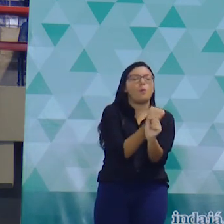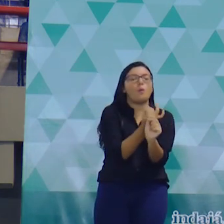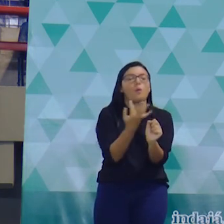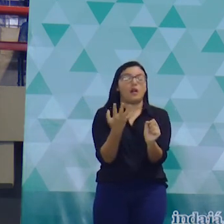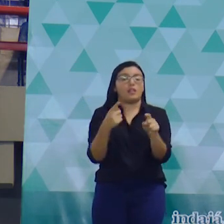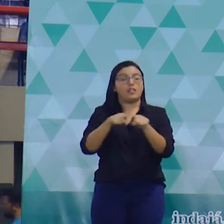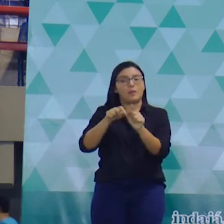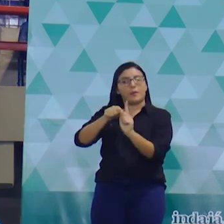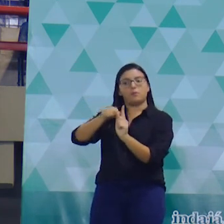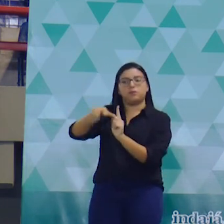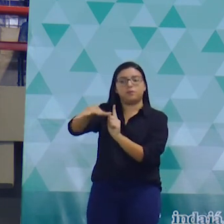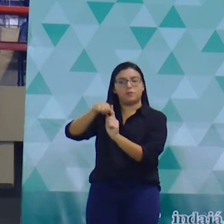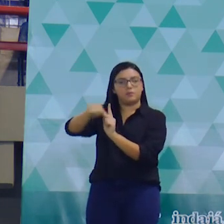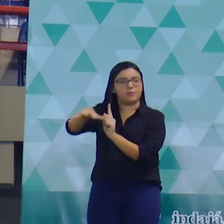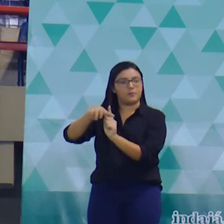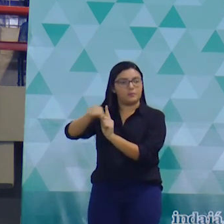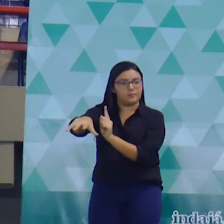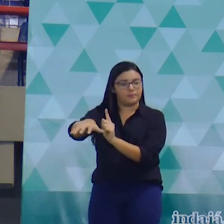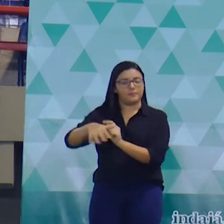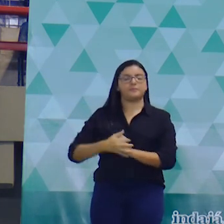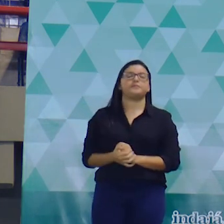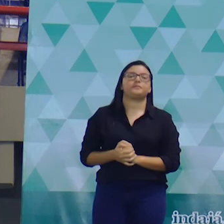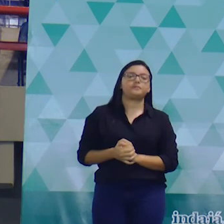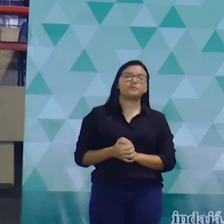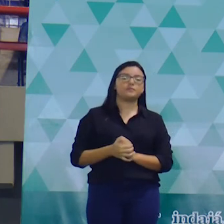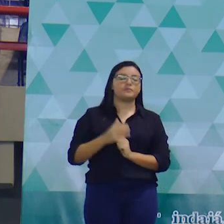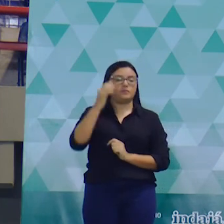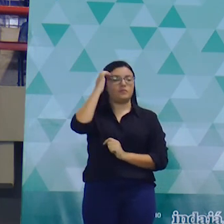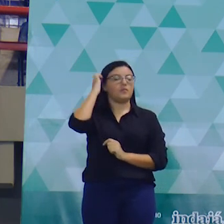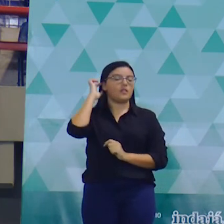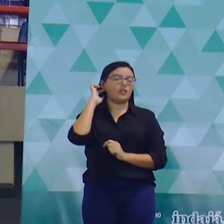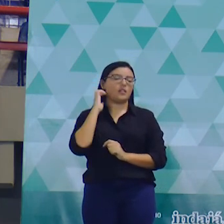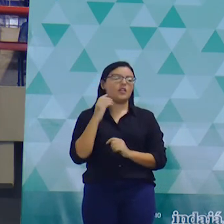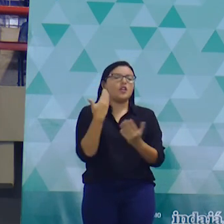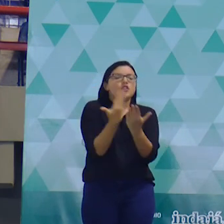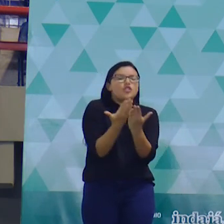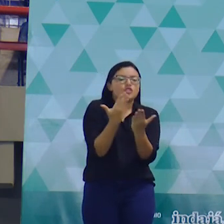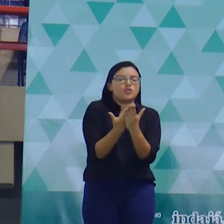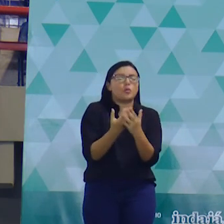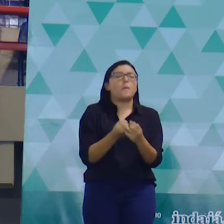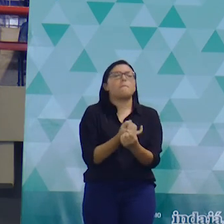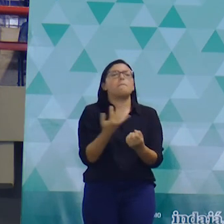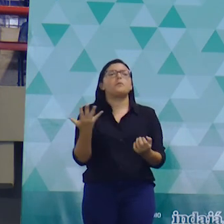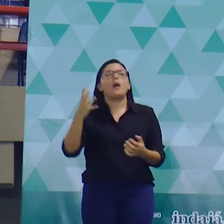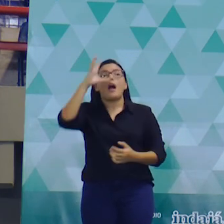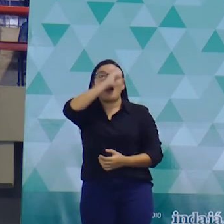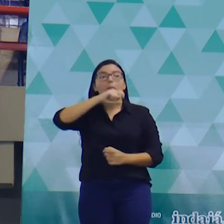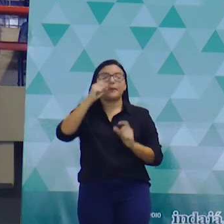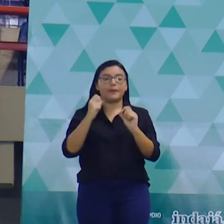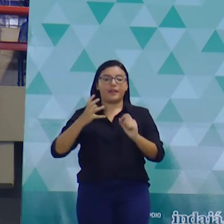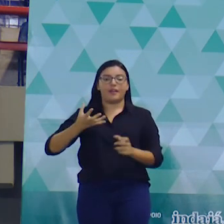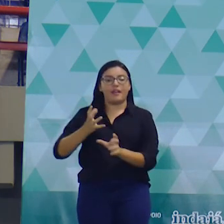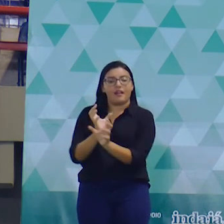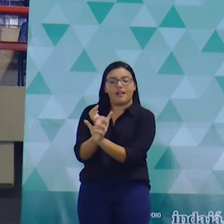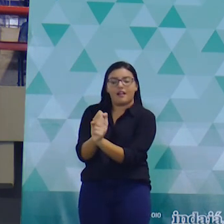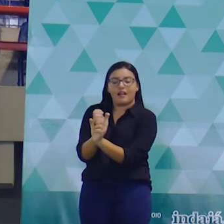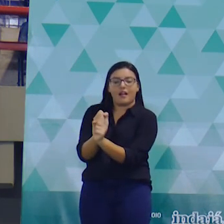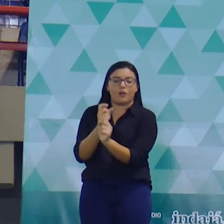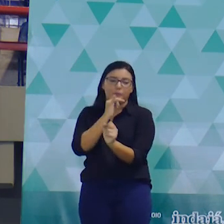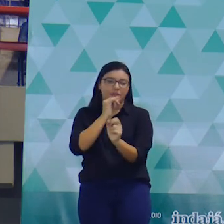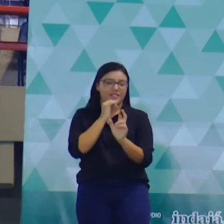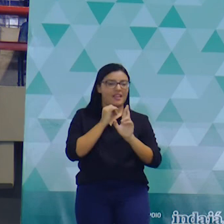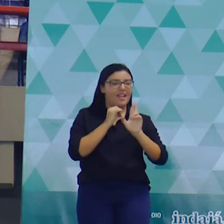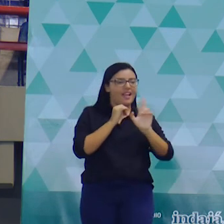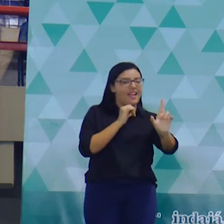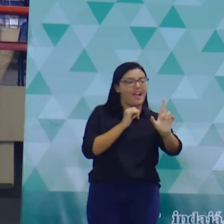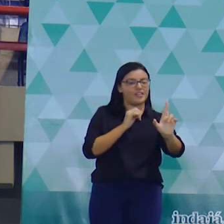produzidas. Quando você estuda estequiometria, você aprende a calcular quanto do reagente você precisa e quanto do produto você vai